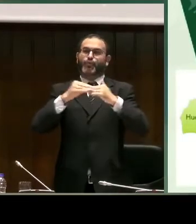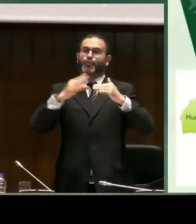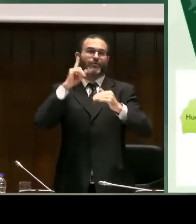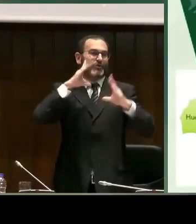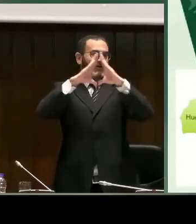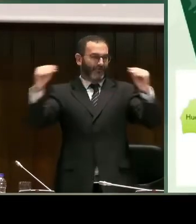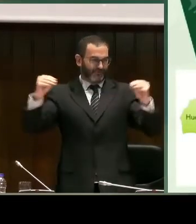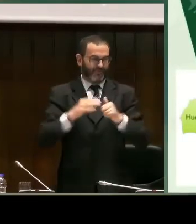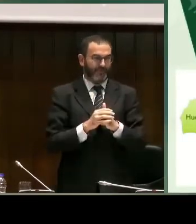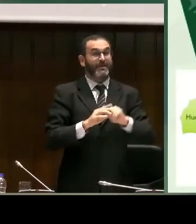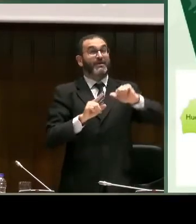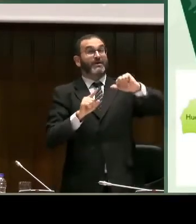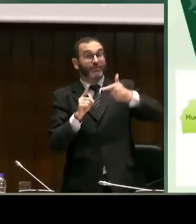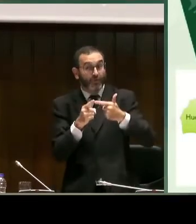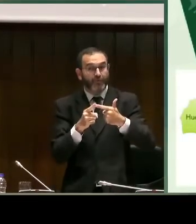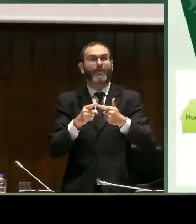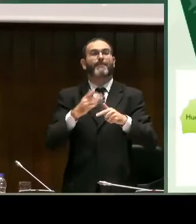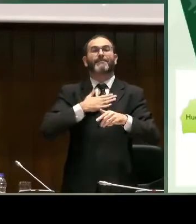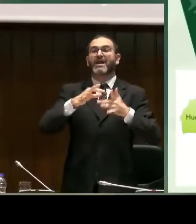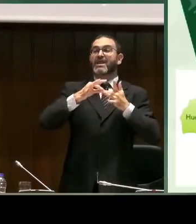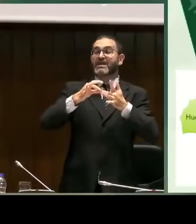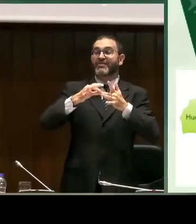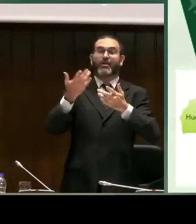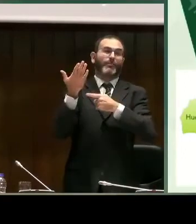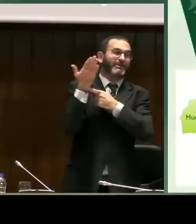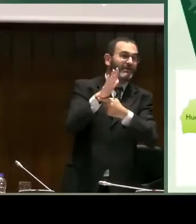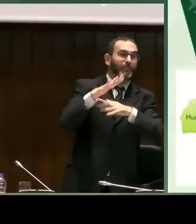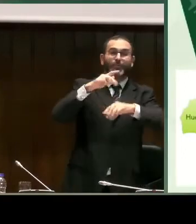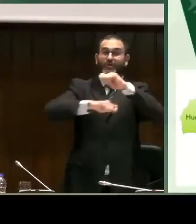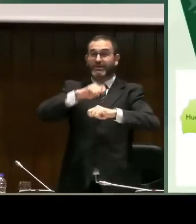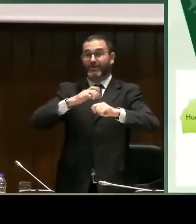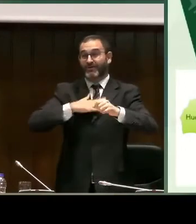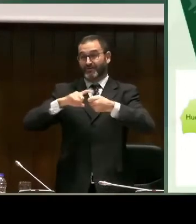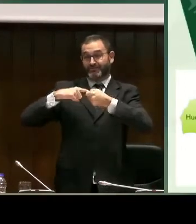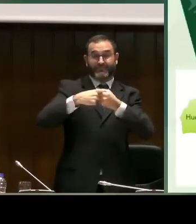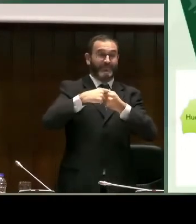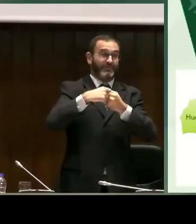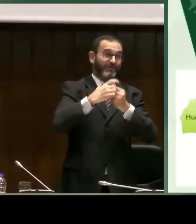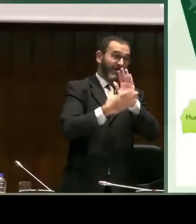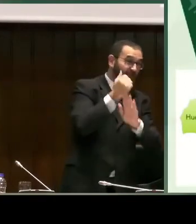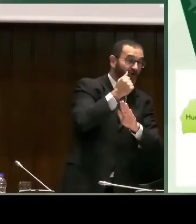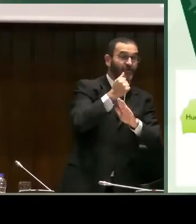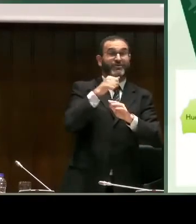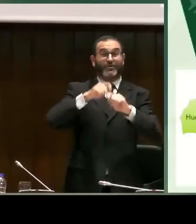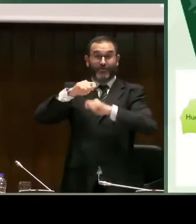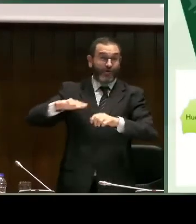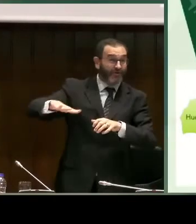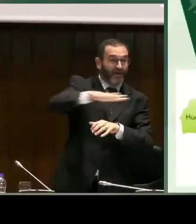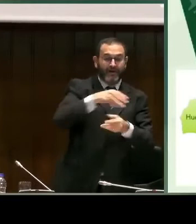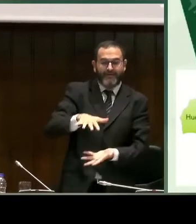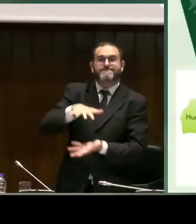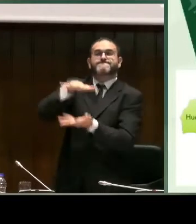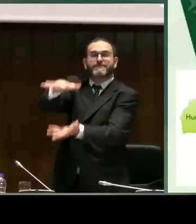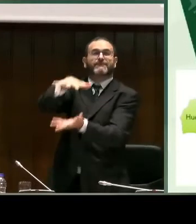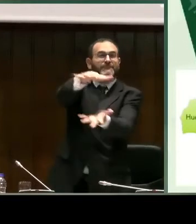de reclamaciones para pues, la implementación de nuestros derechos entre la población sorda. Y, por otro lado,